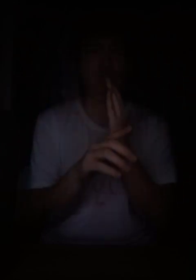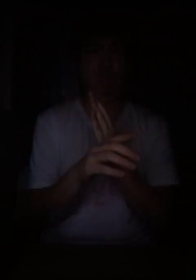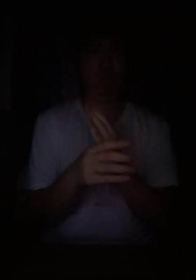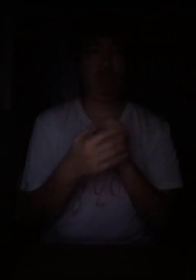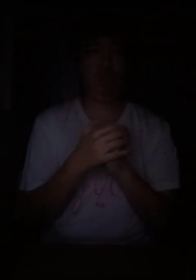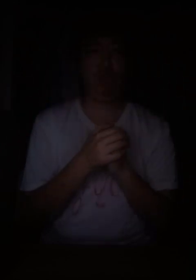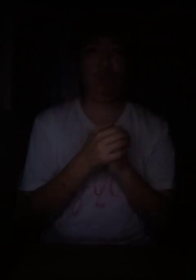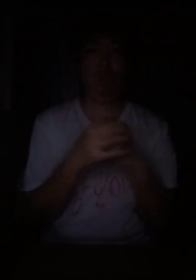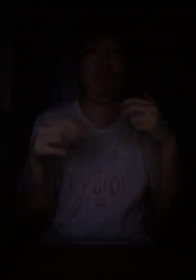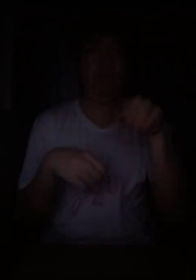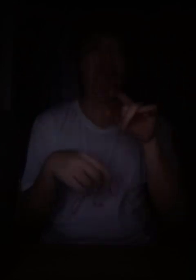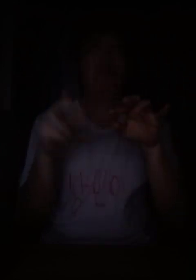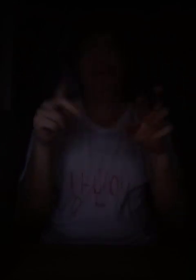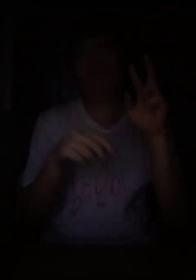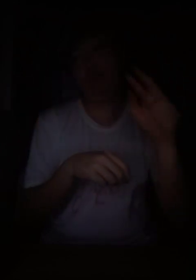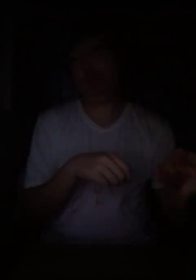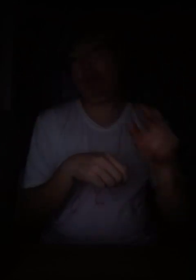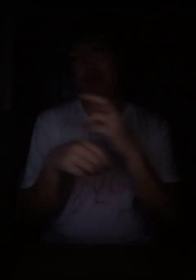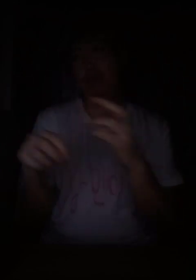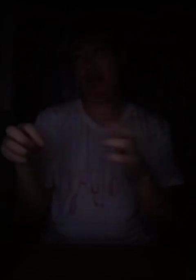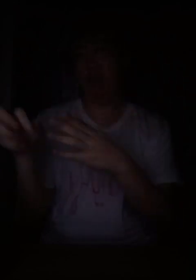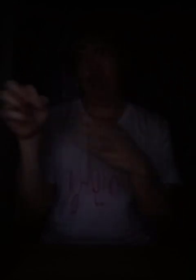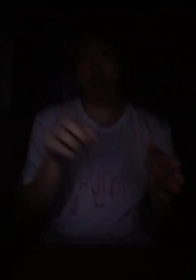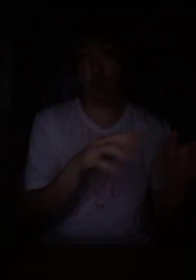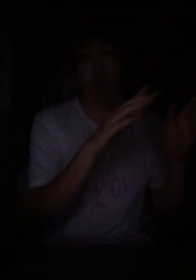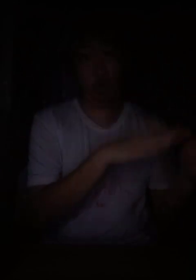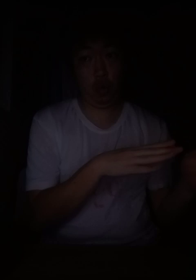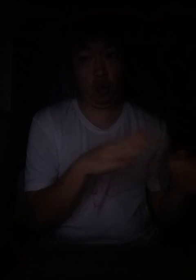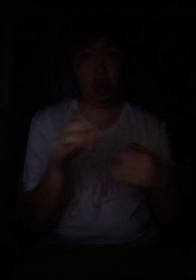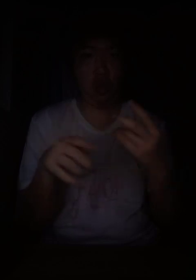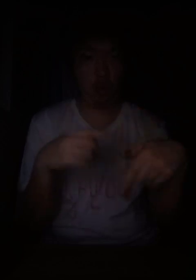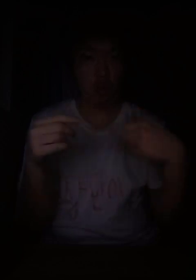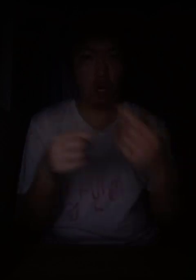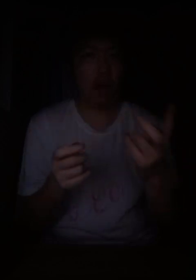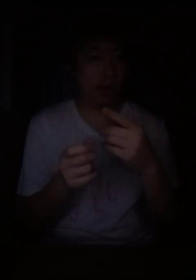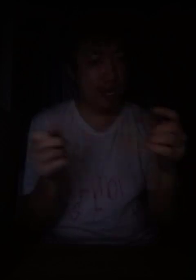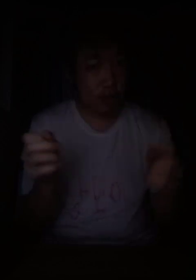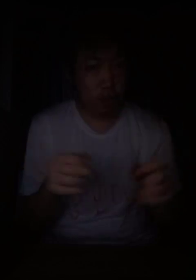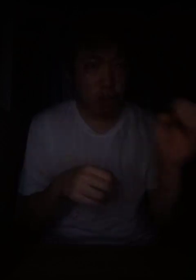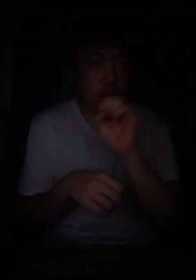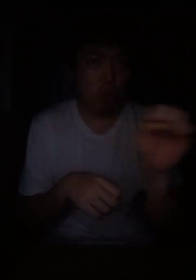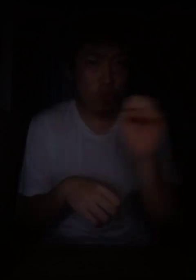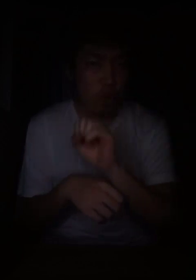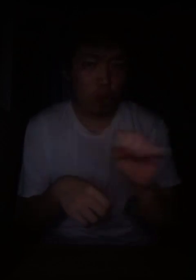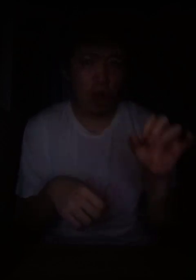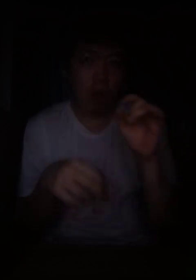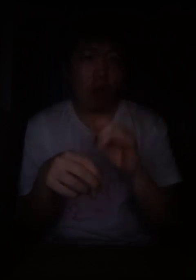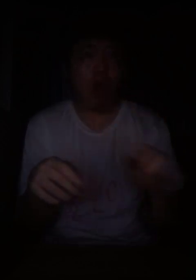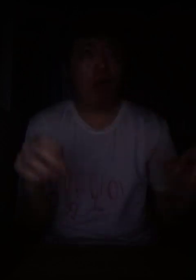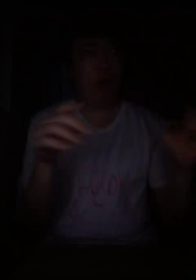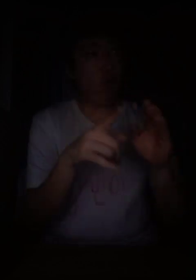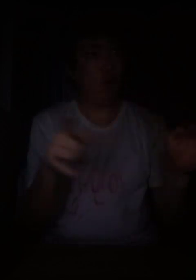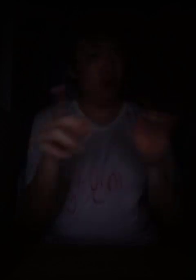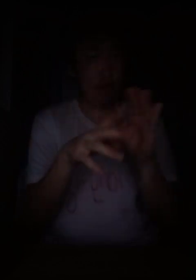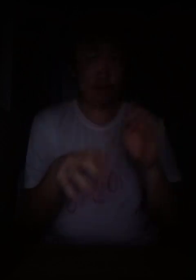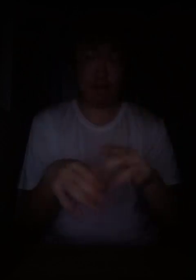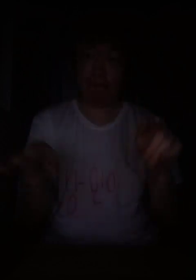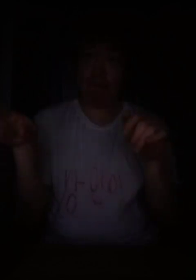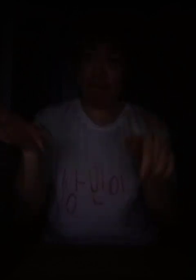어젯밤 8시 30분쯤 마주시 삼포면의 한 도로에서 63살 이모 씨가 몰던 승용차가 마주오던 차량을 들이받는 등